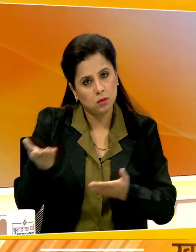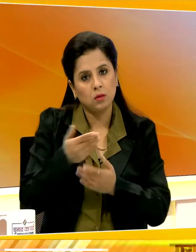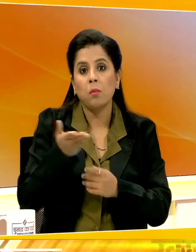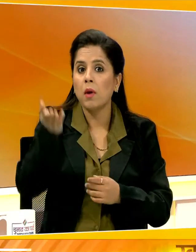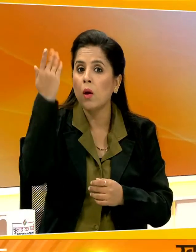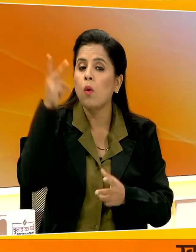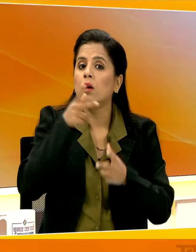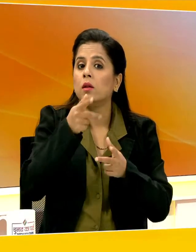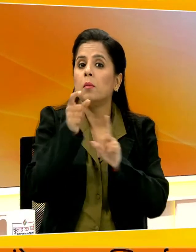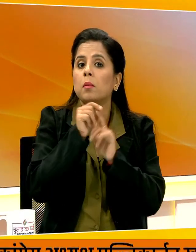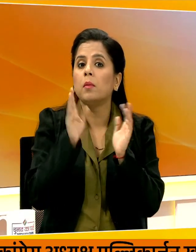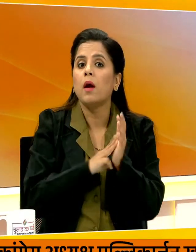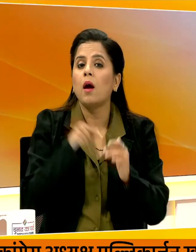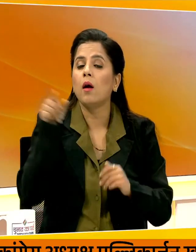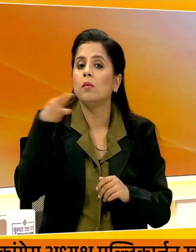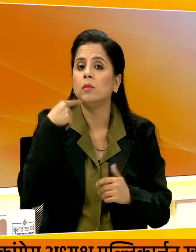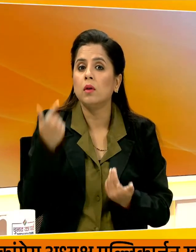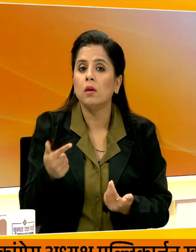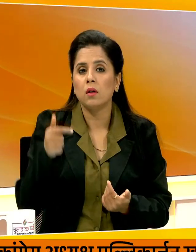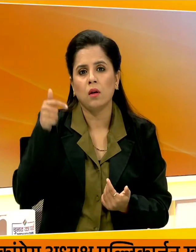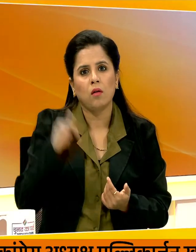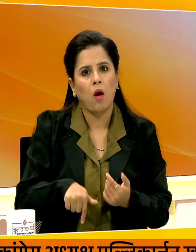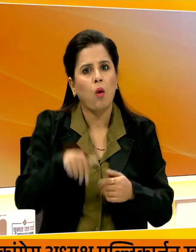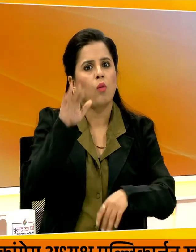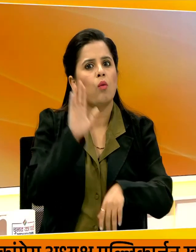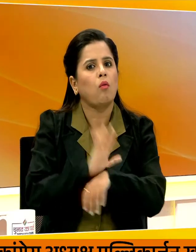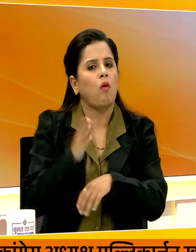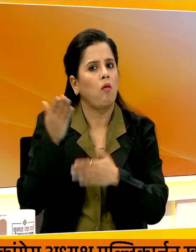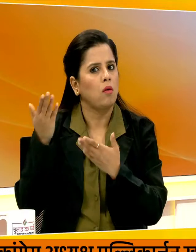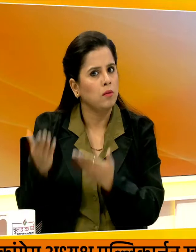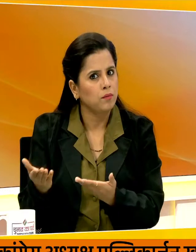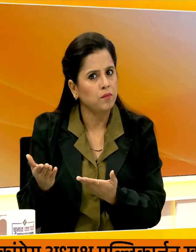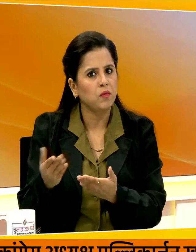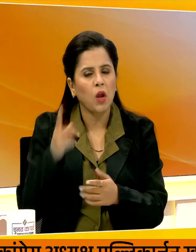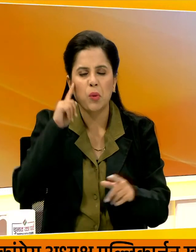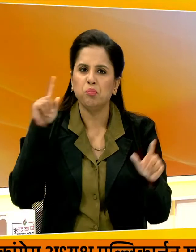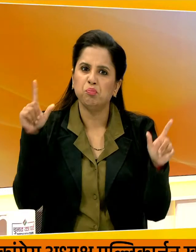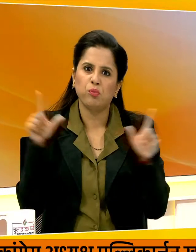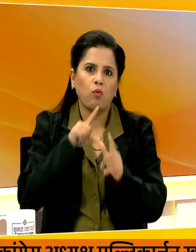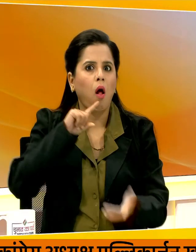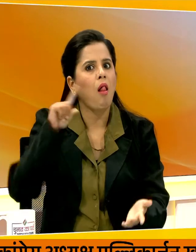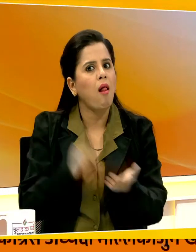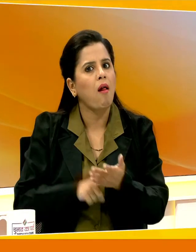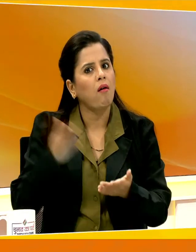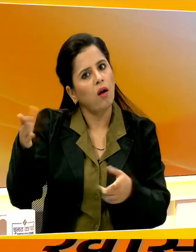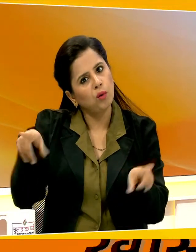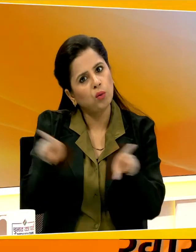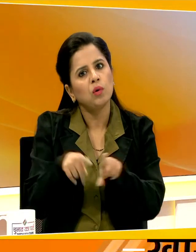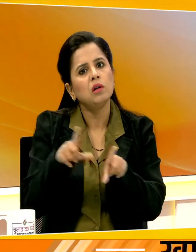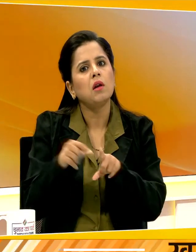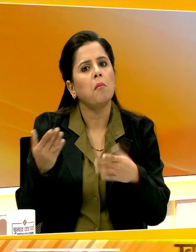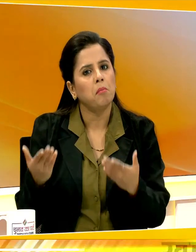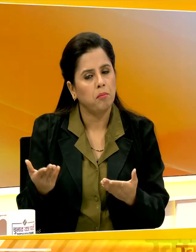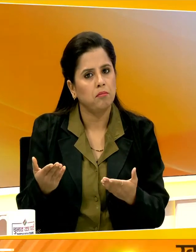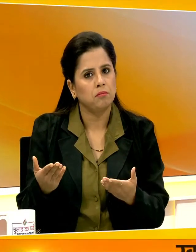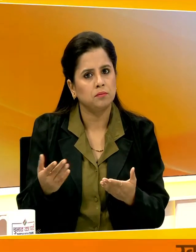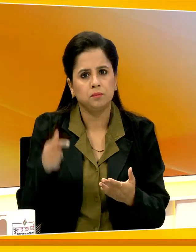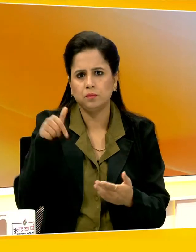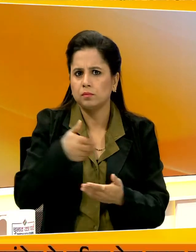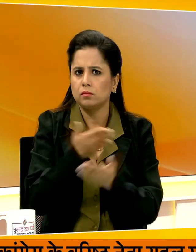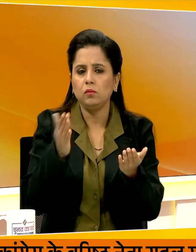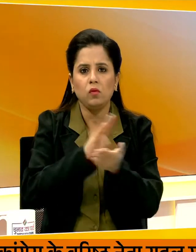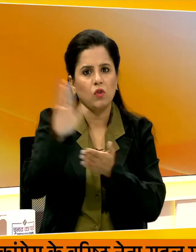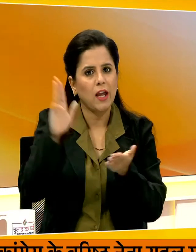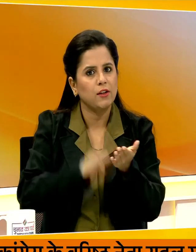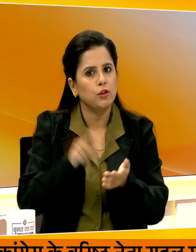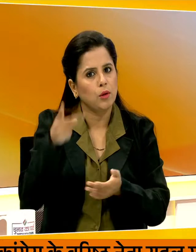कहा, आज वो कांग्रेस प्रूव कर रहा है कि वो वही कर रहे हैं। जो आज HM ने